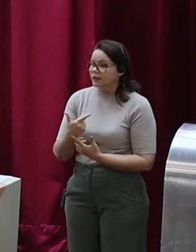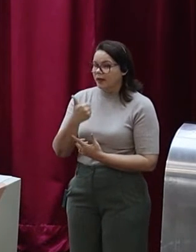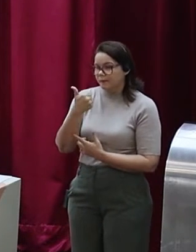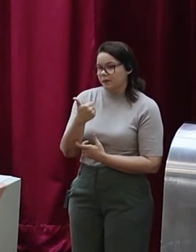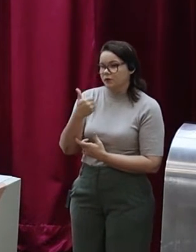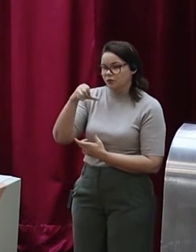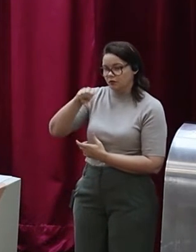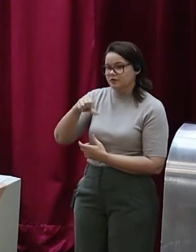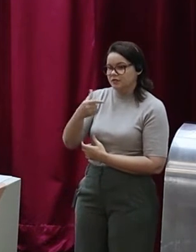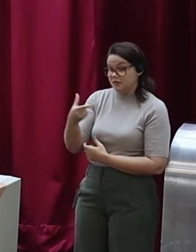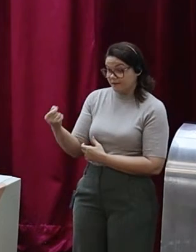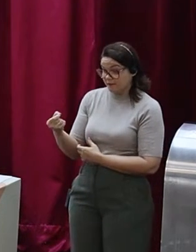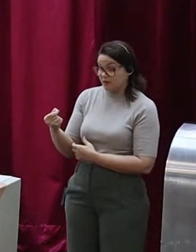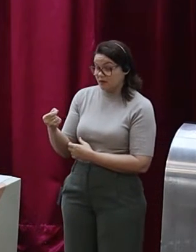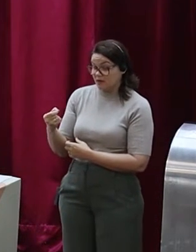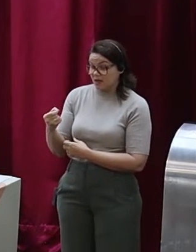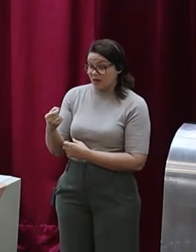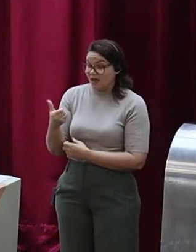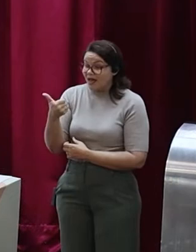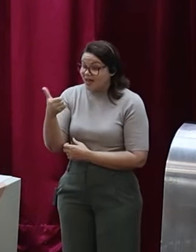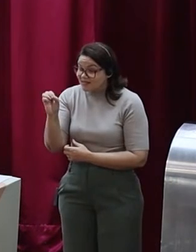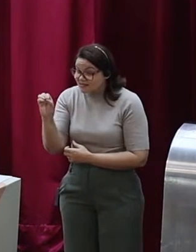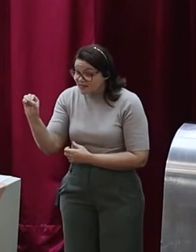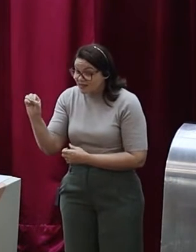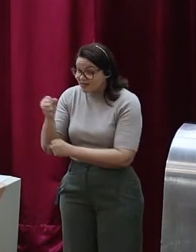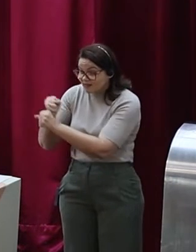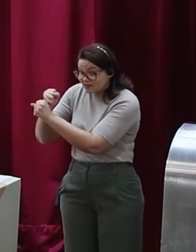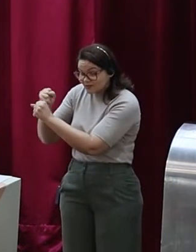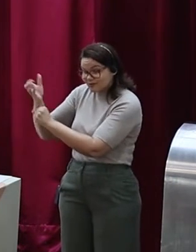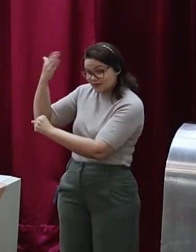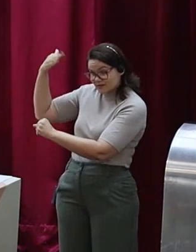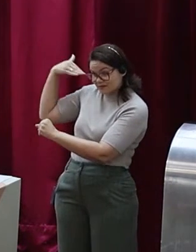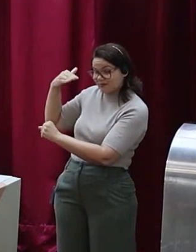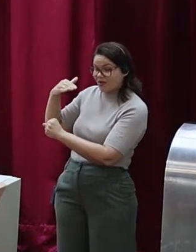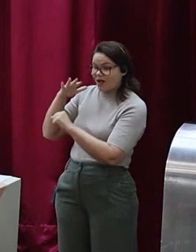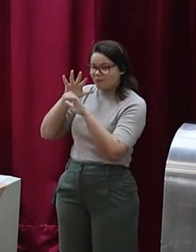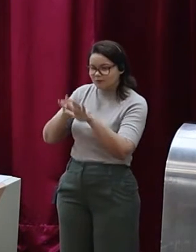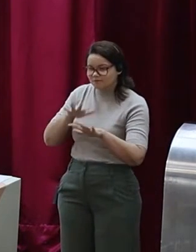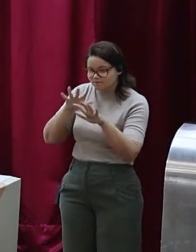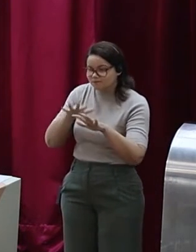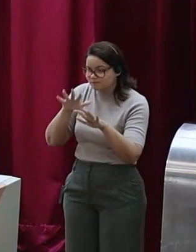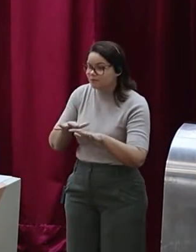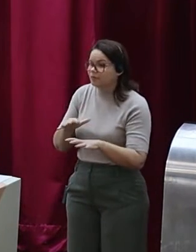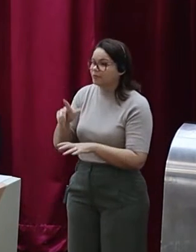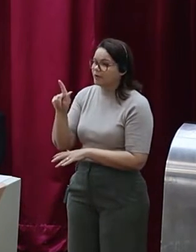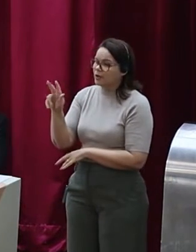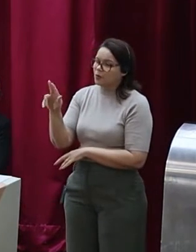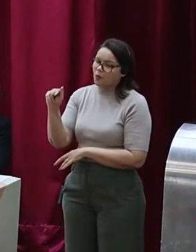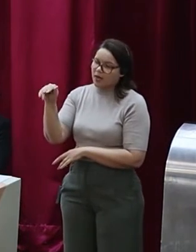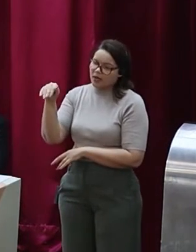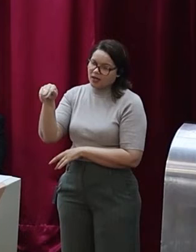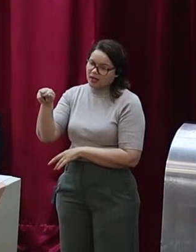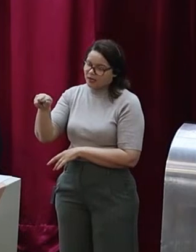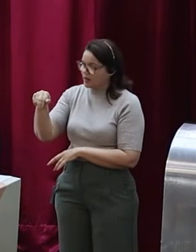empezaron los movimientos por el reconocimiento del guaraní. La primera academia que construyó un suizo que vivió en